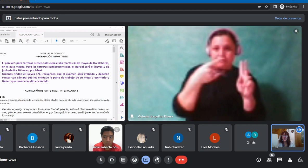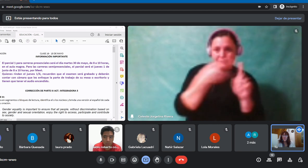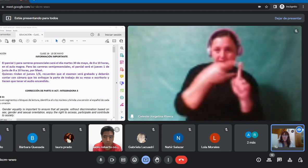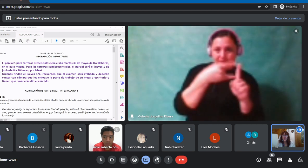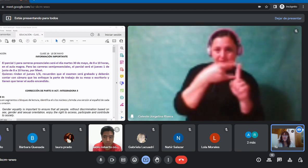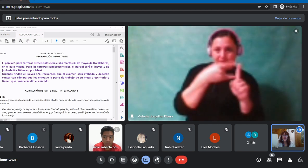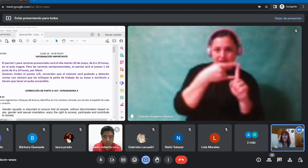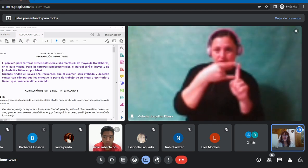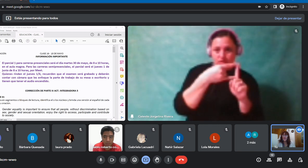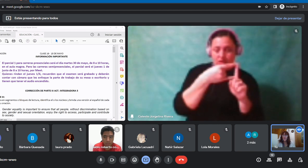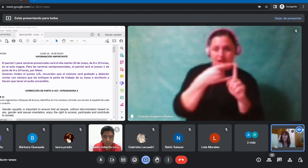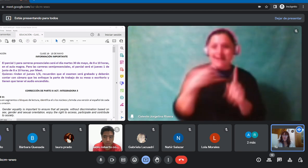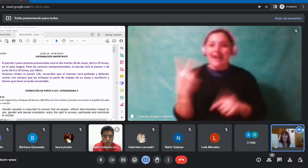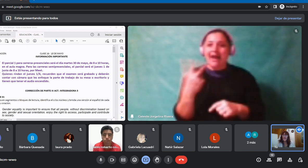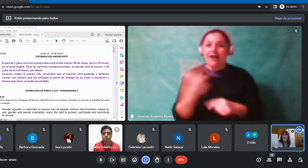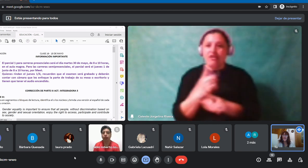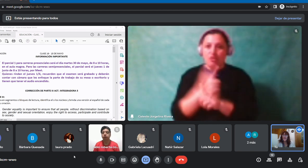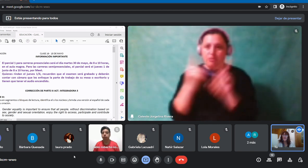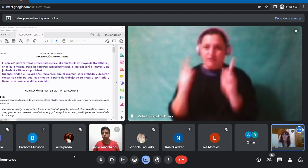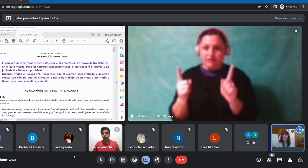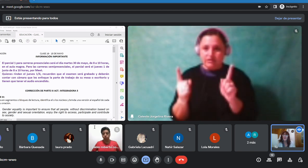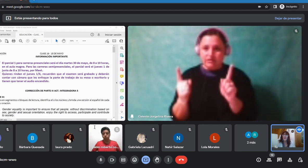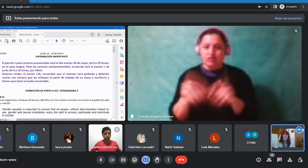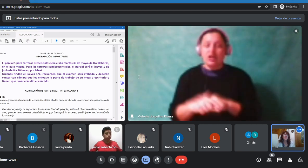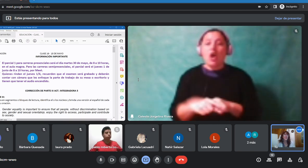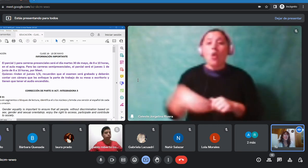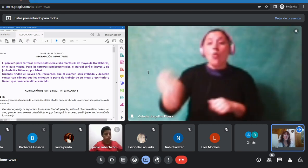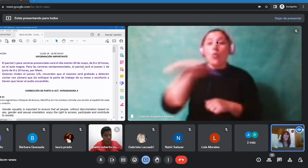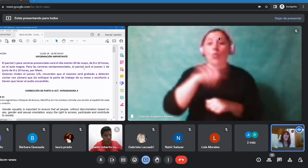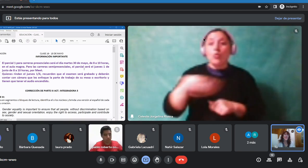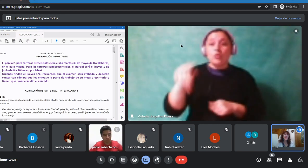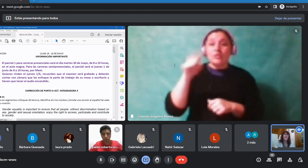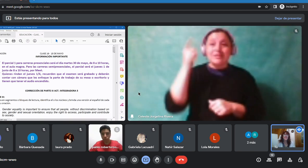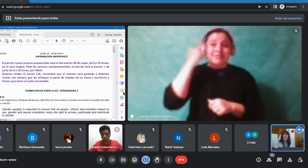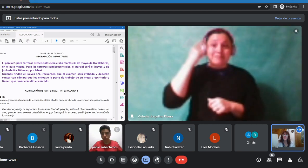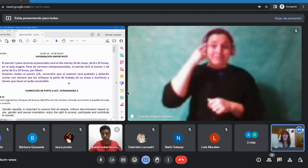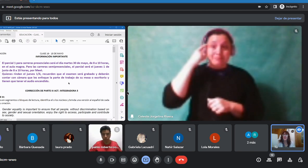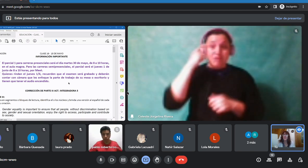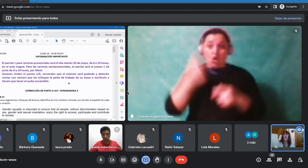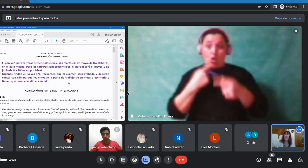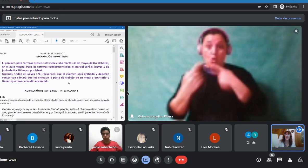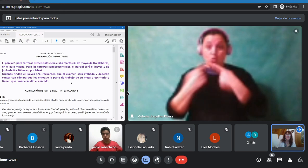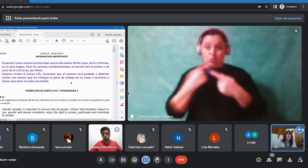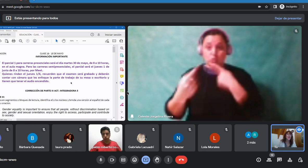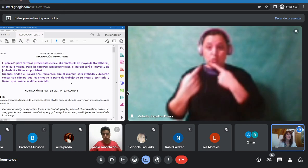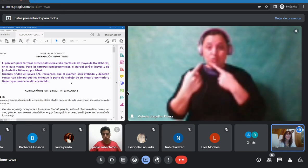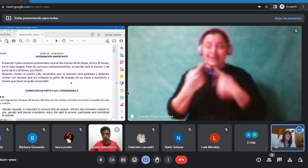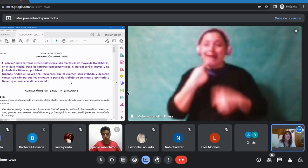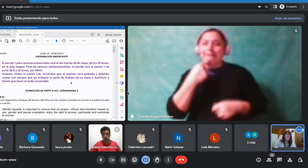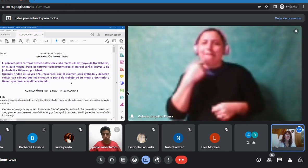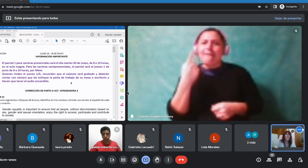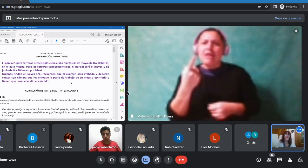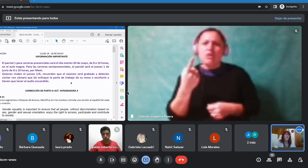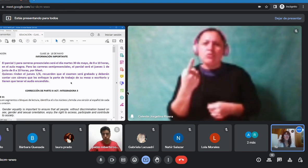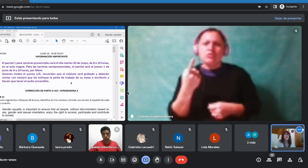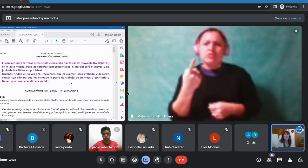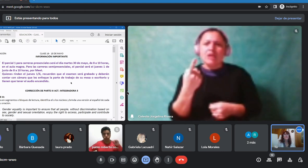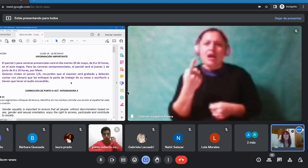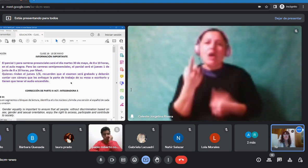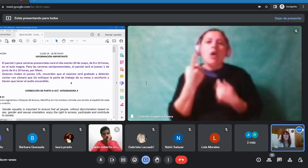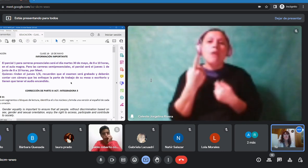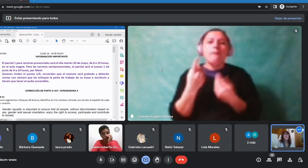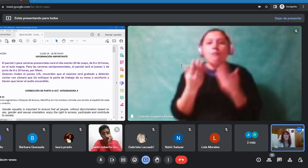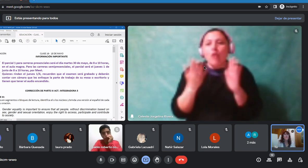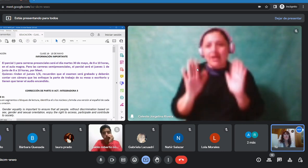¿alguna consulta, algo que quieran preguntar antes de empezar con la corrección?